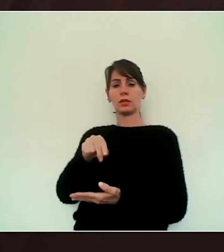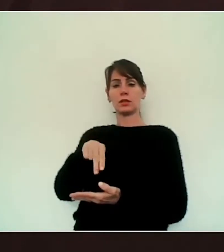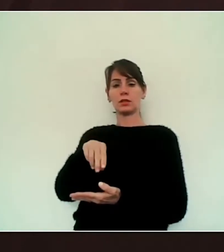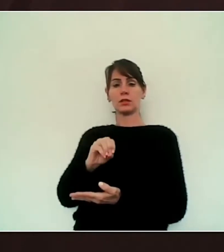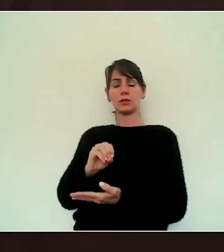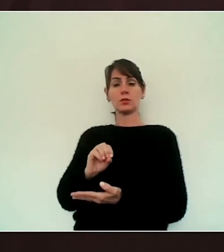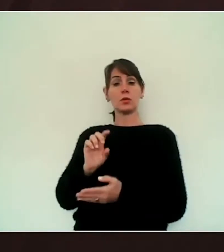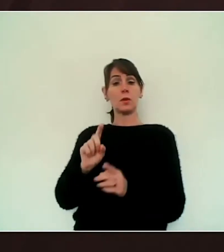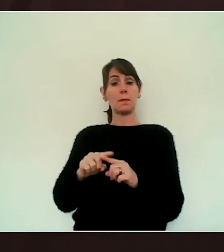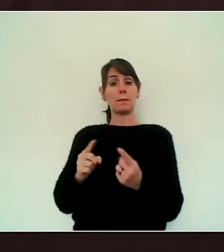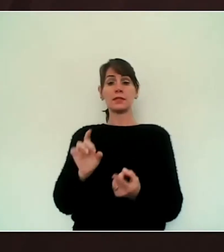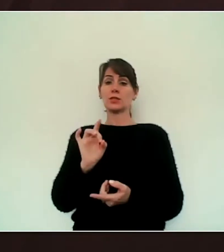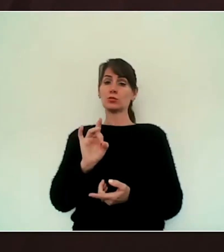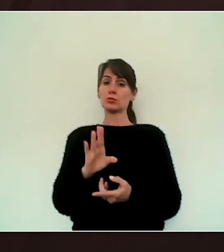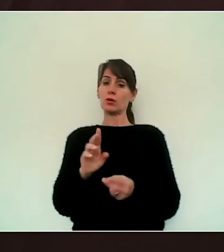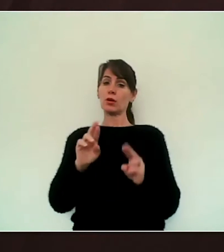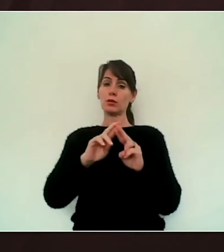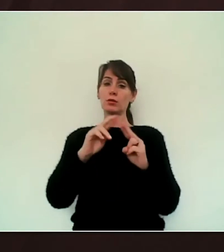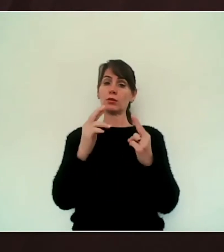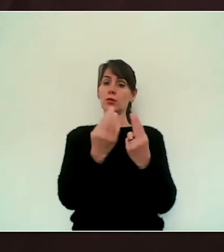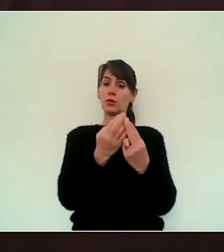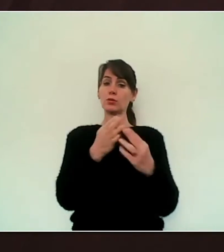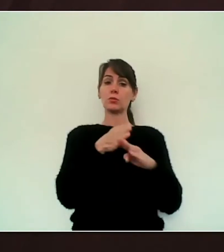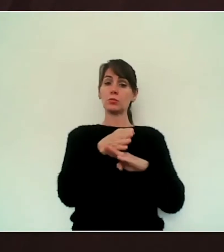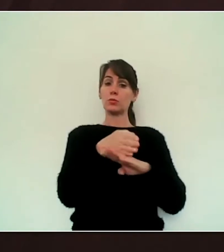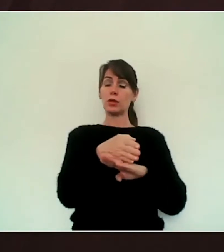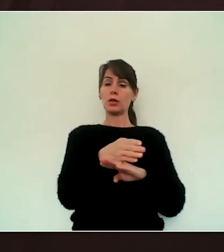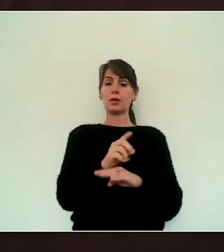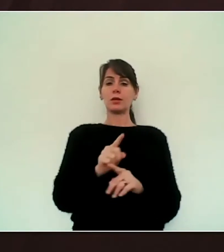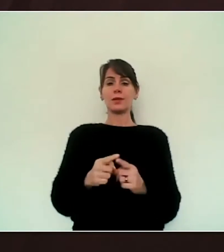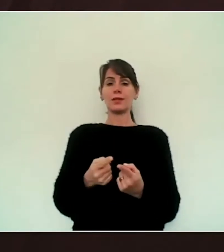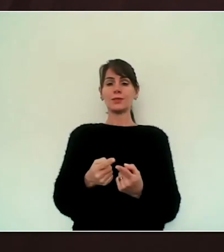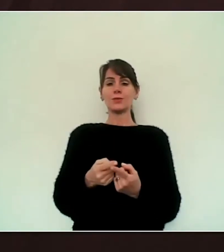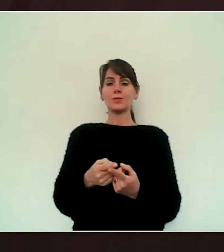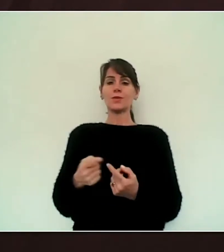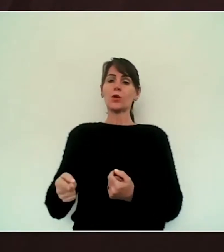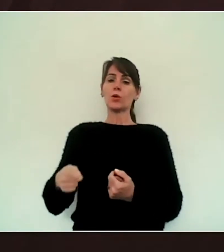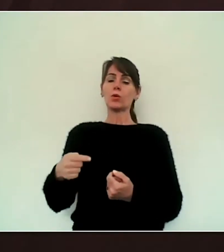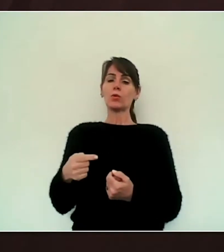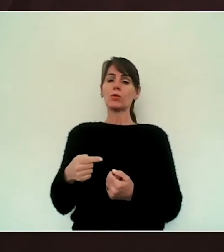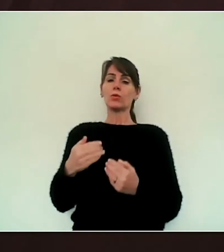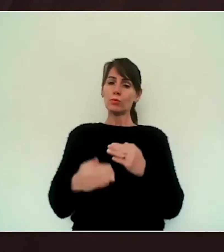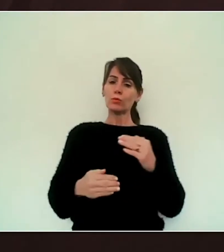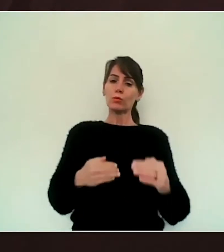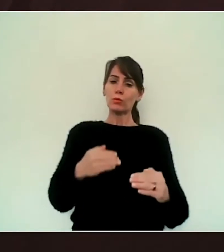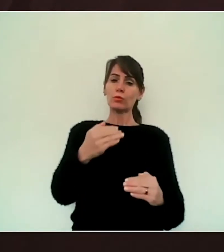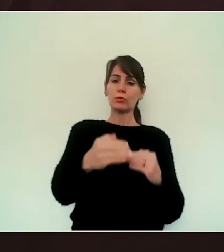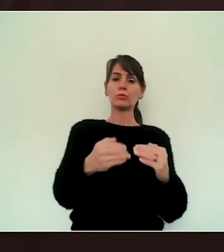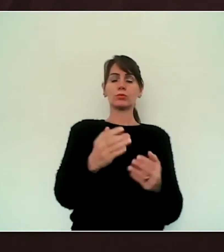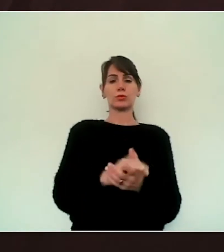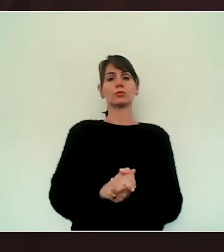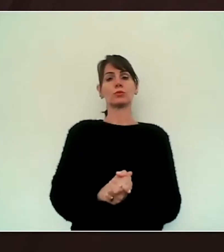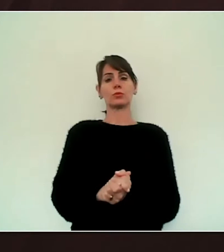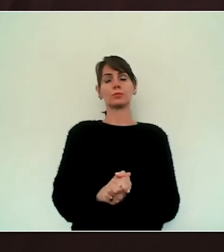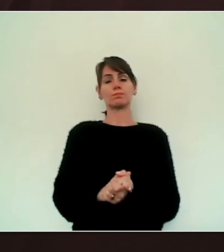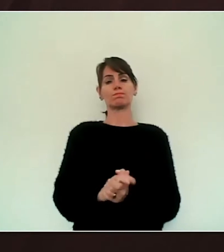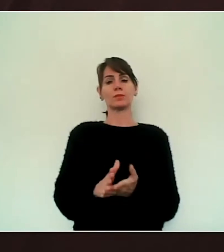Vocês entenderam? Como o homem gosta de título, o homem gosta de poder, né? Ó Senhor Jesus!